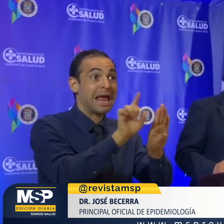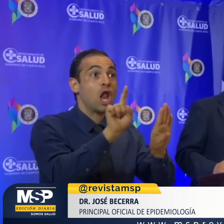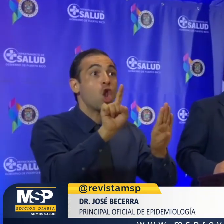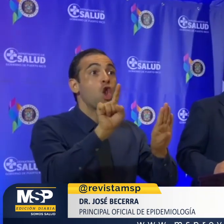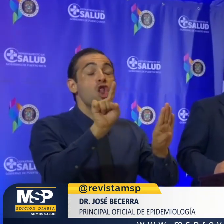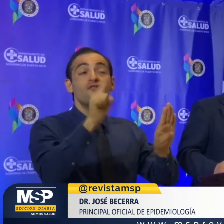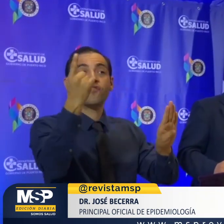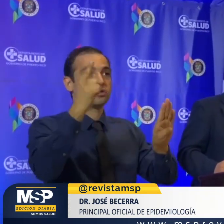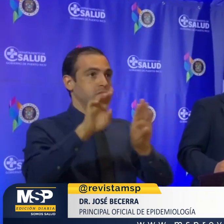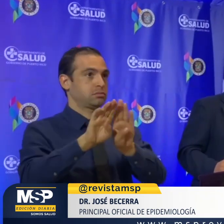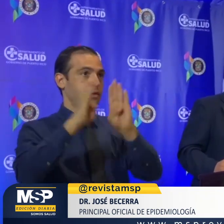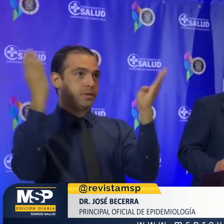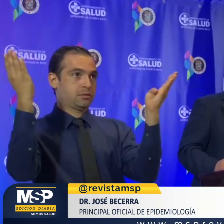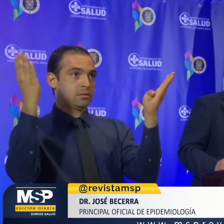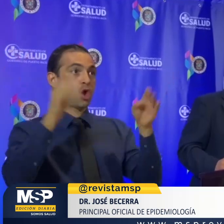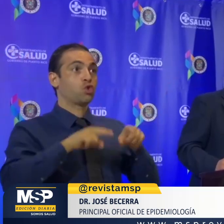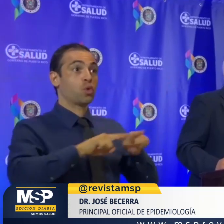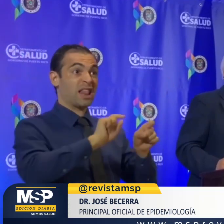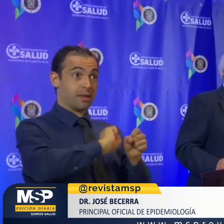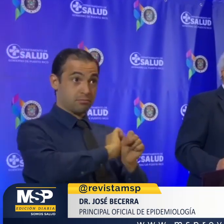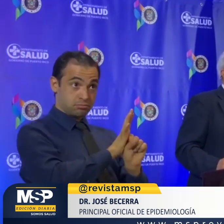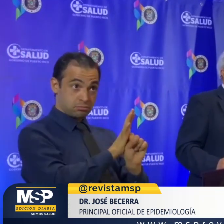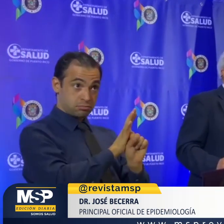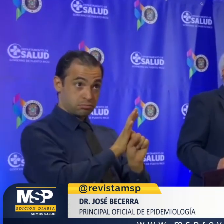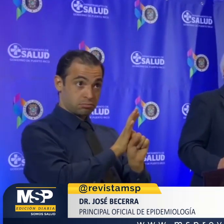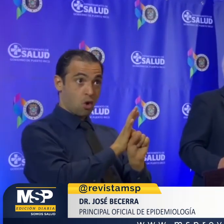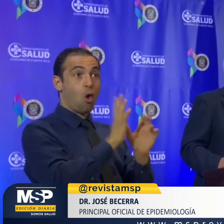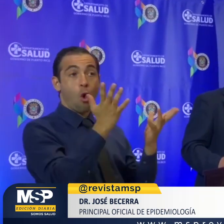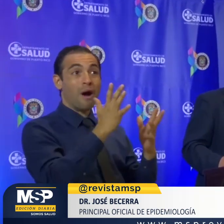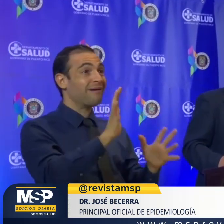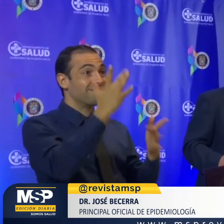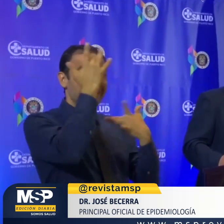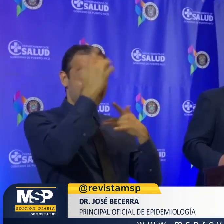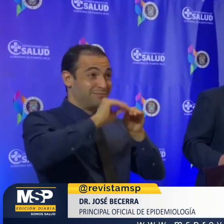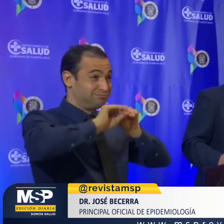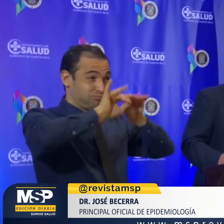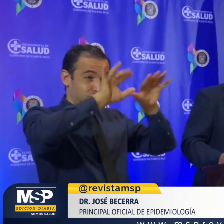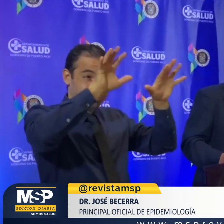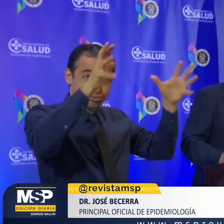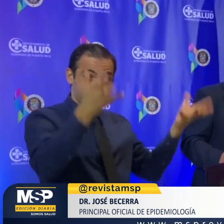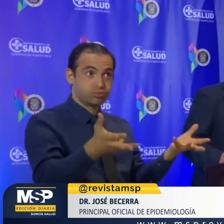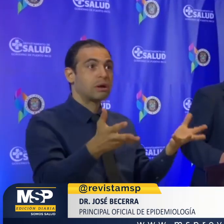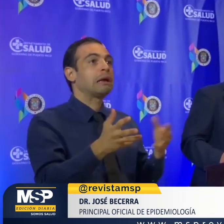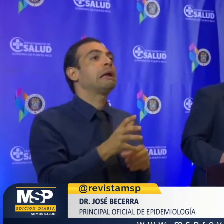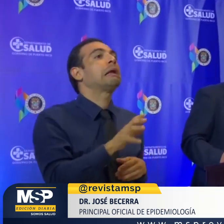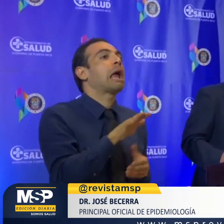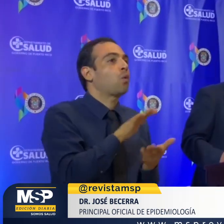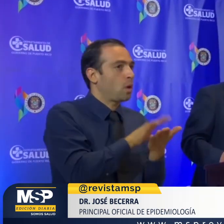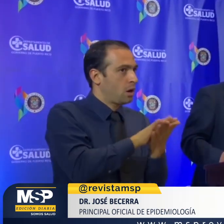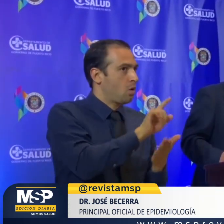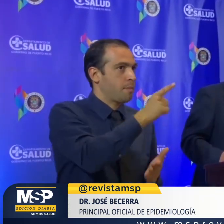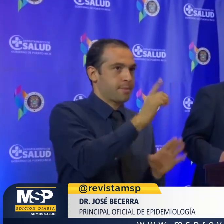reabre en una pandemia. Y a pesar de que se han utilizado las guías del CDC